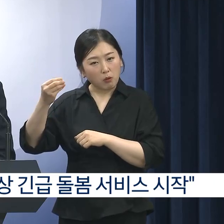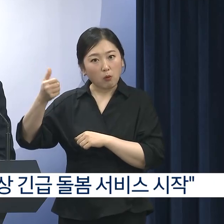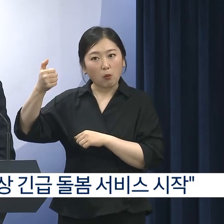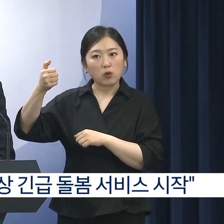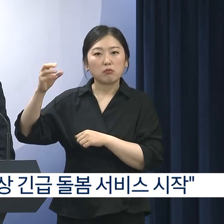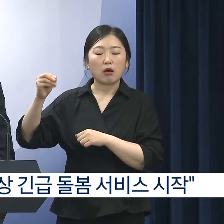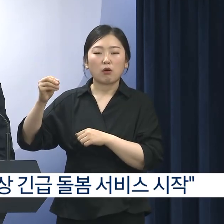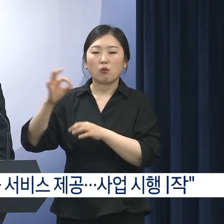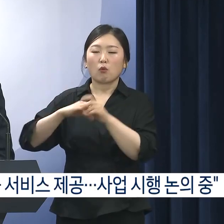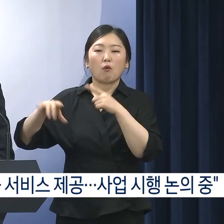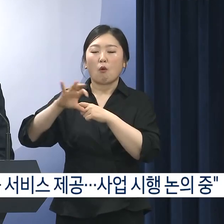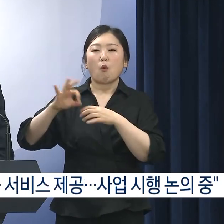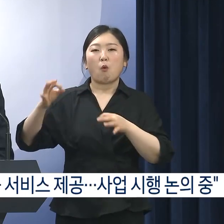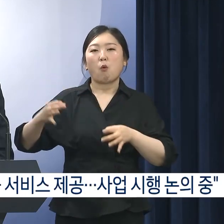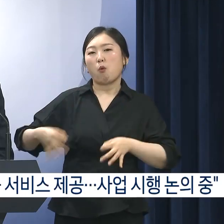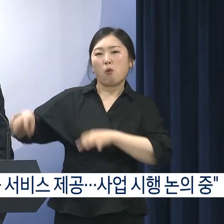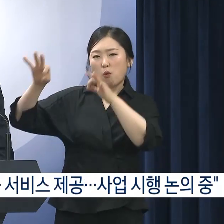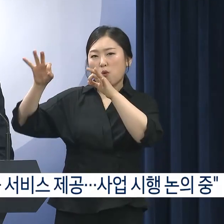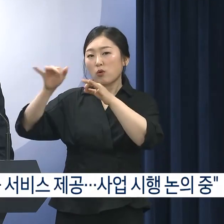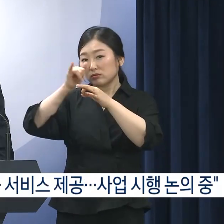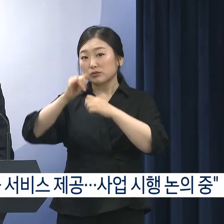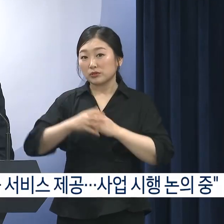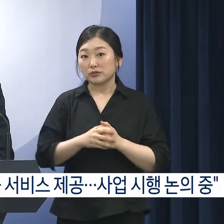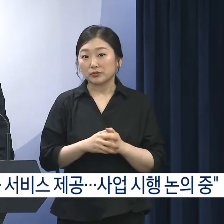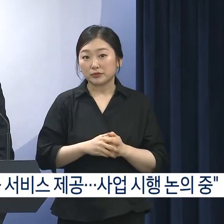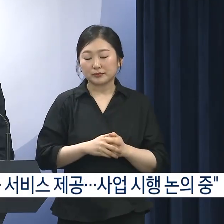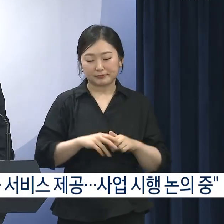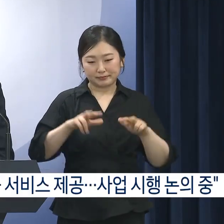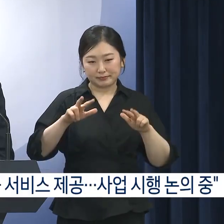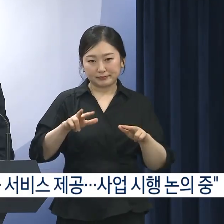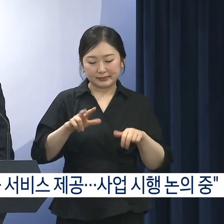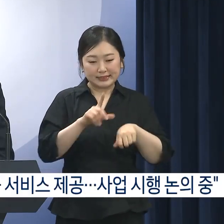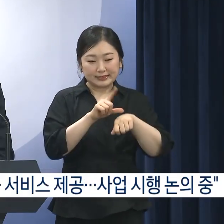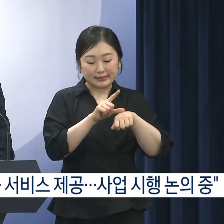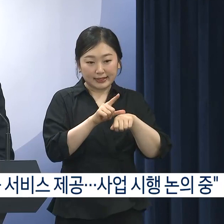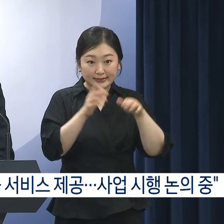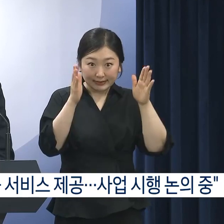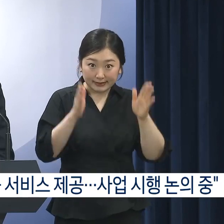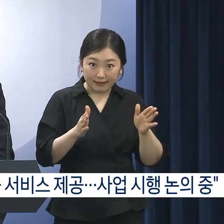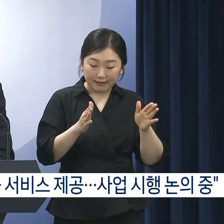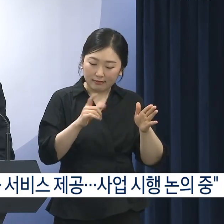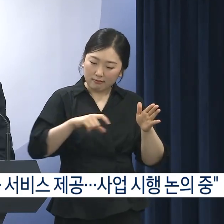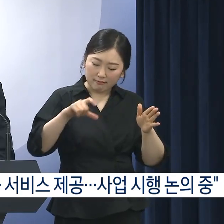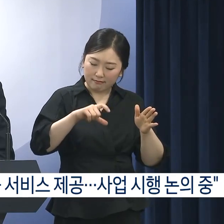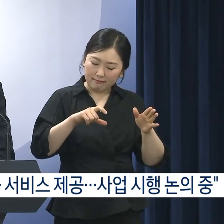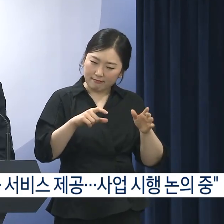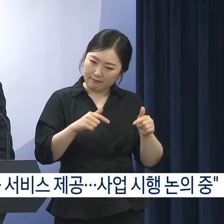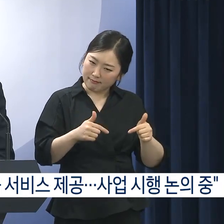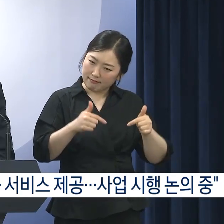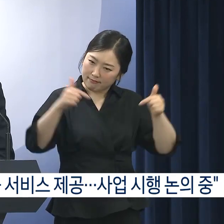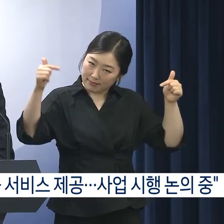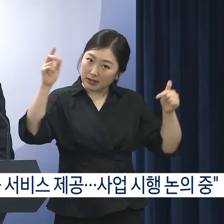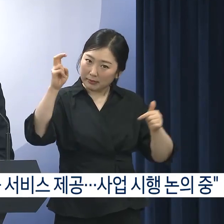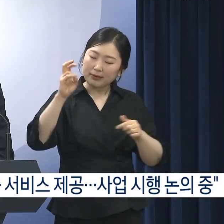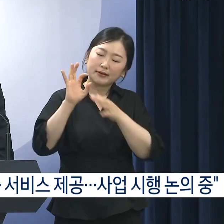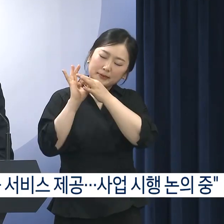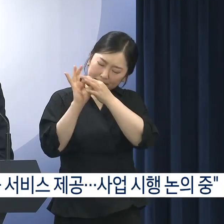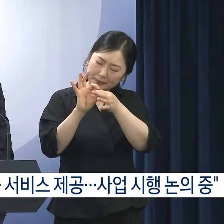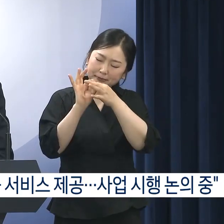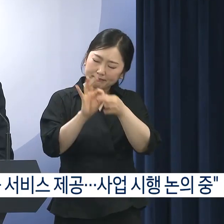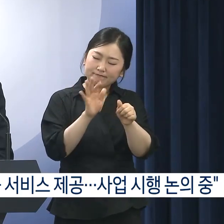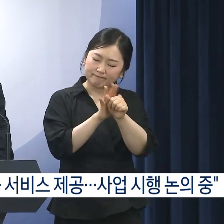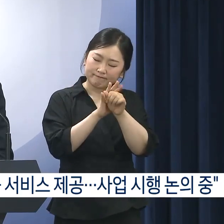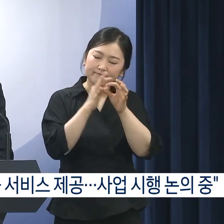있습니다. 그에 따라서 앞으로도 계속적으로 시간제 보육이 계속 늘어날 것 같습니다. 계속적으로 만들어 나가도록 그렇게